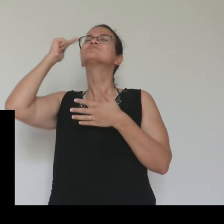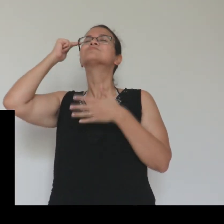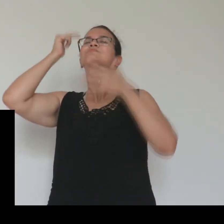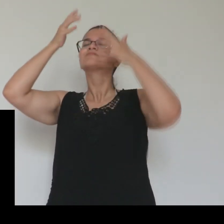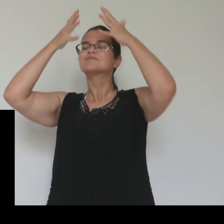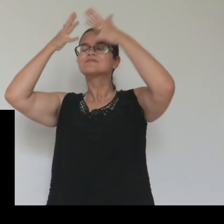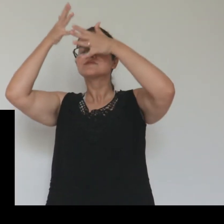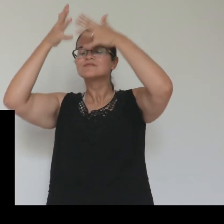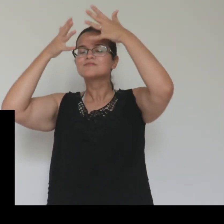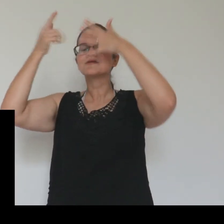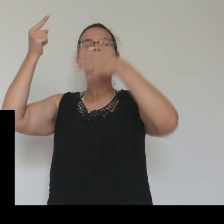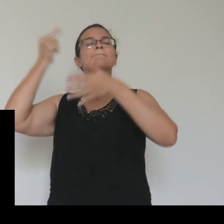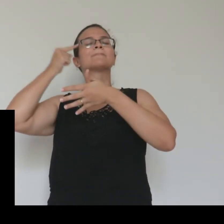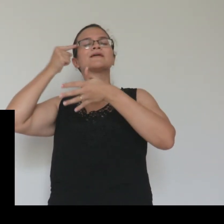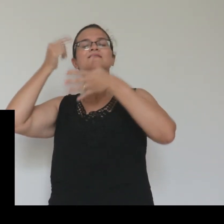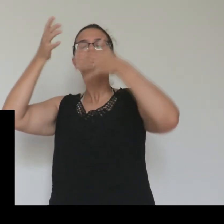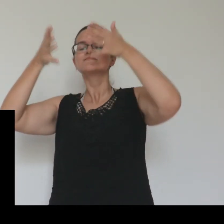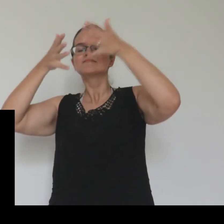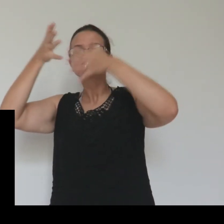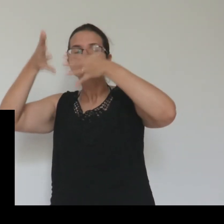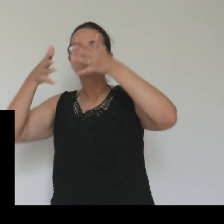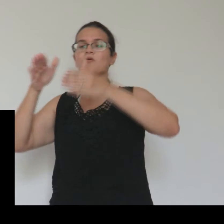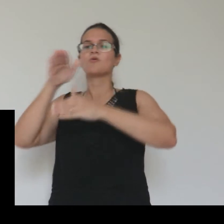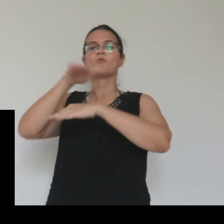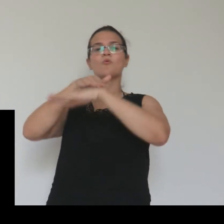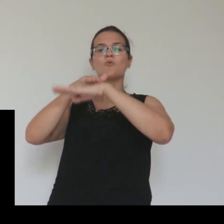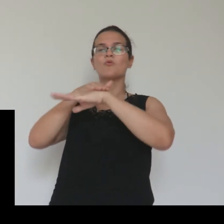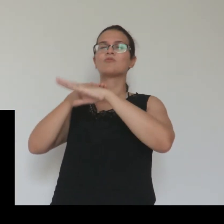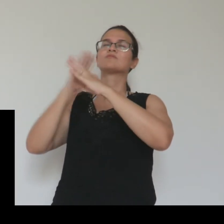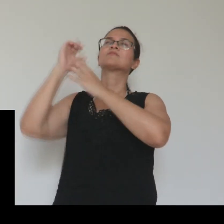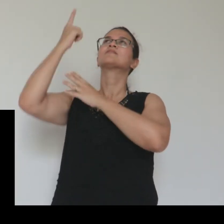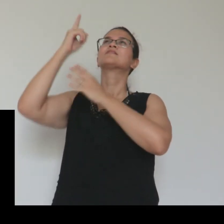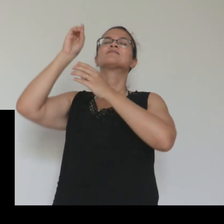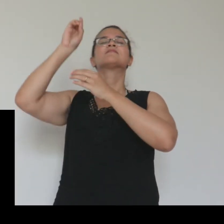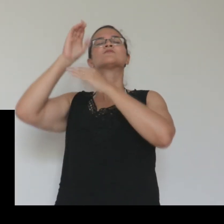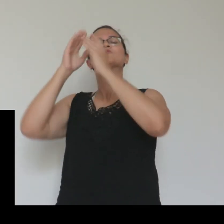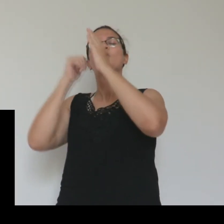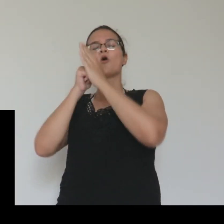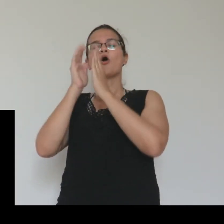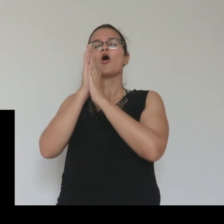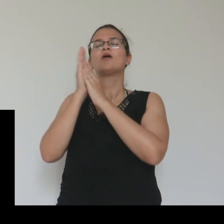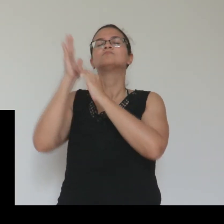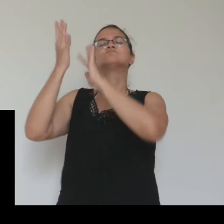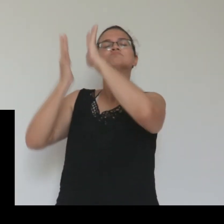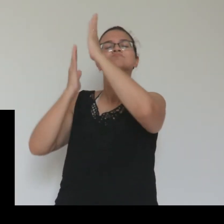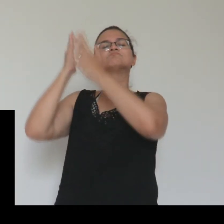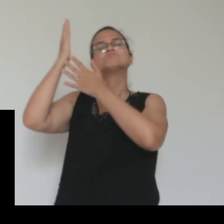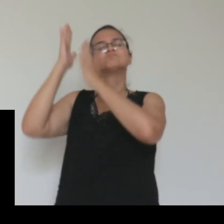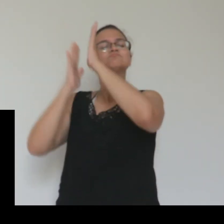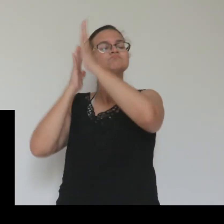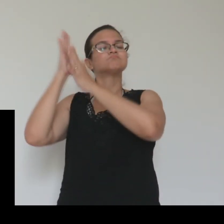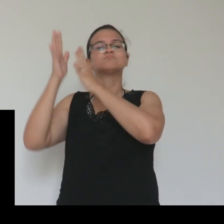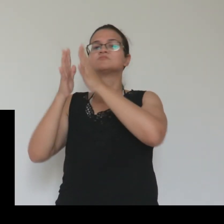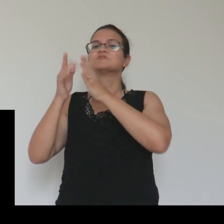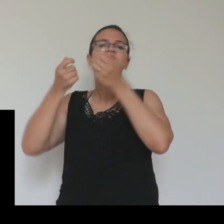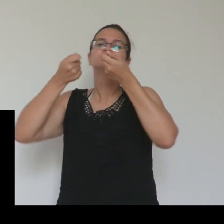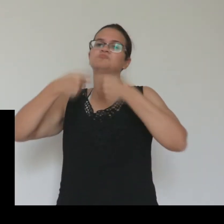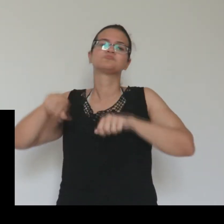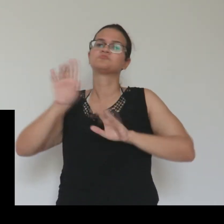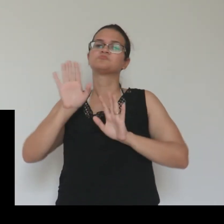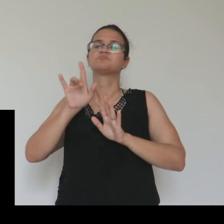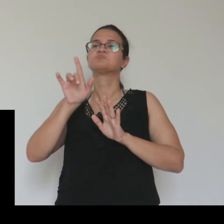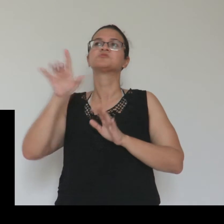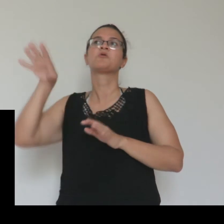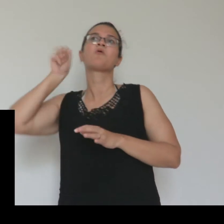através da língua de sinais, né? Então ela não precisa, a surdez não é problema para o surdo, a surdez é problema para nós que somos